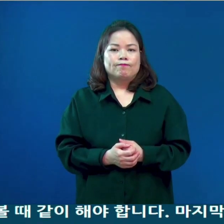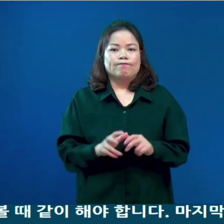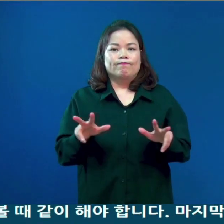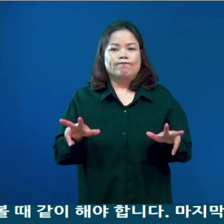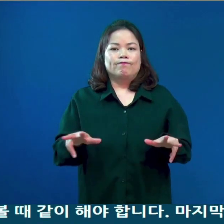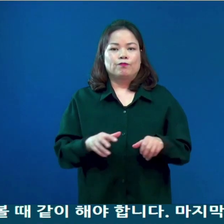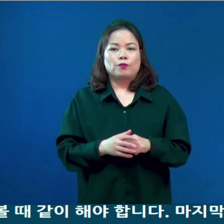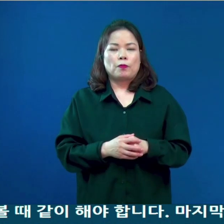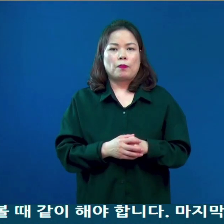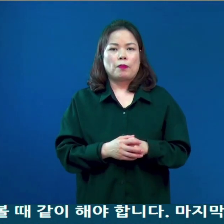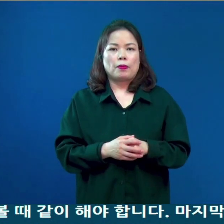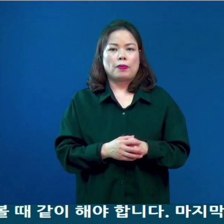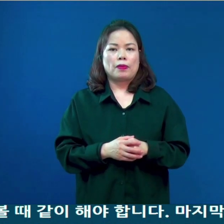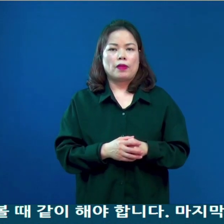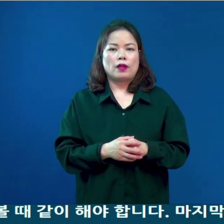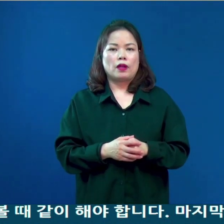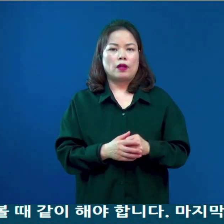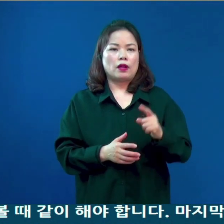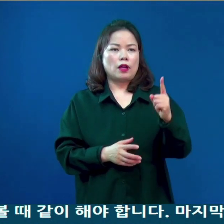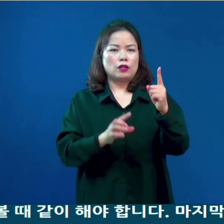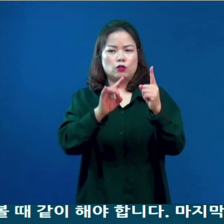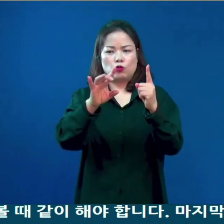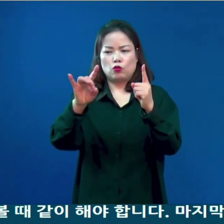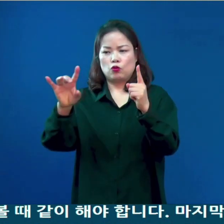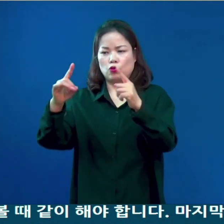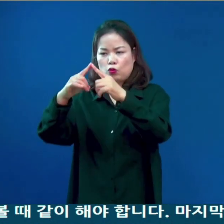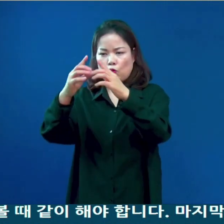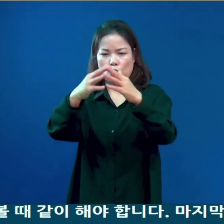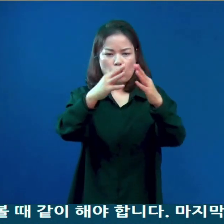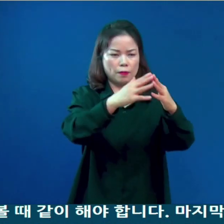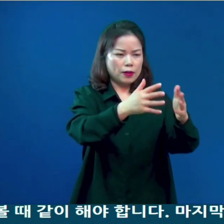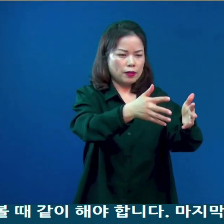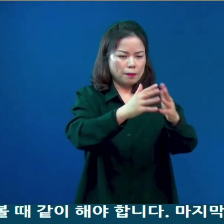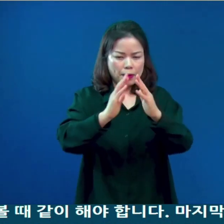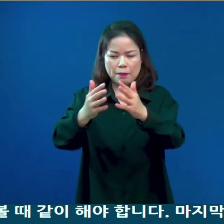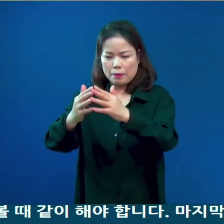이제 한 교회 한 교회들이 세워지게 될 것입니다.